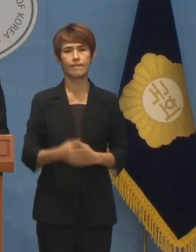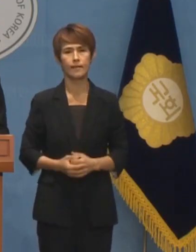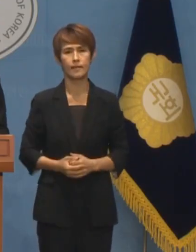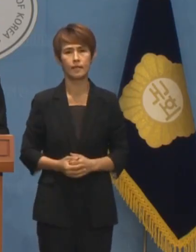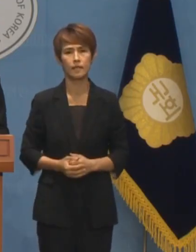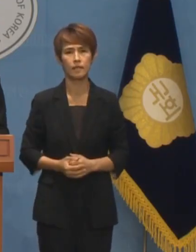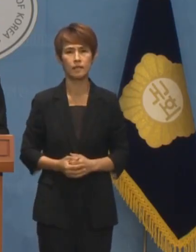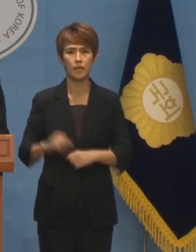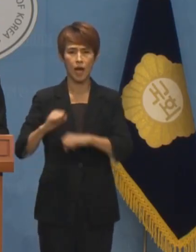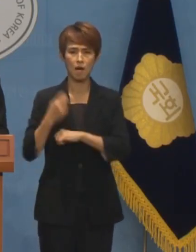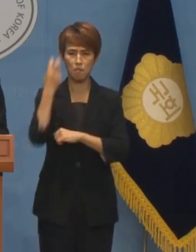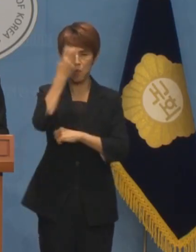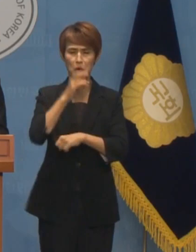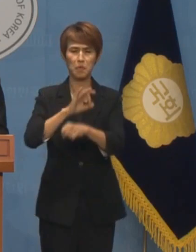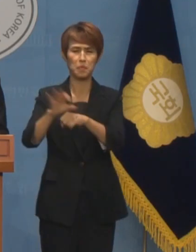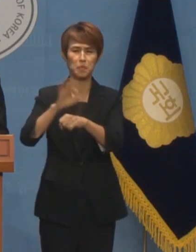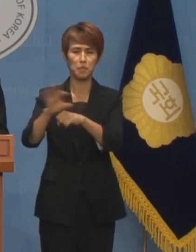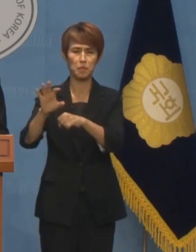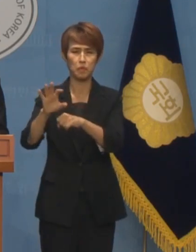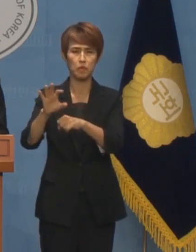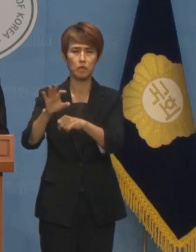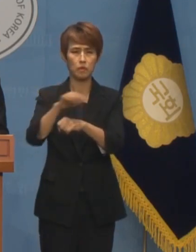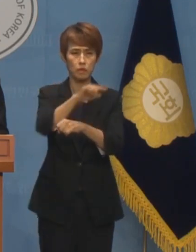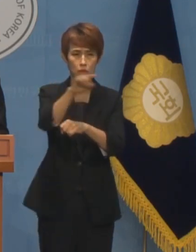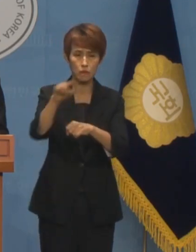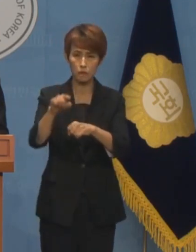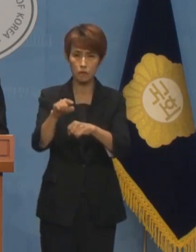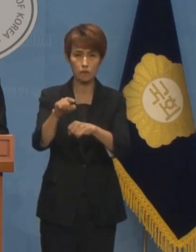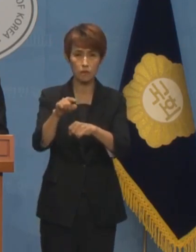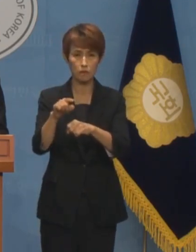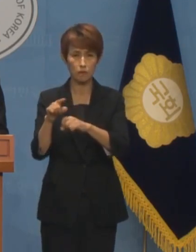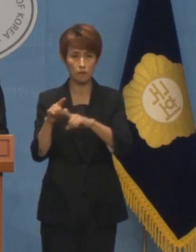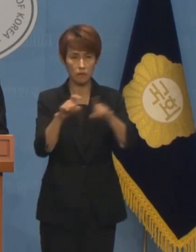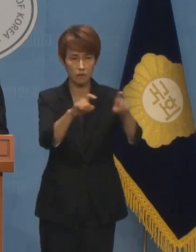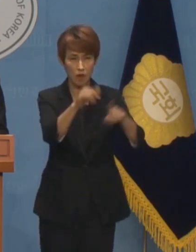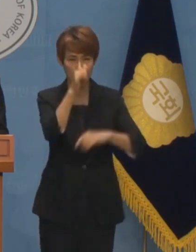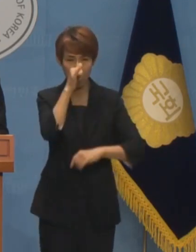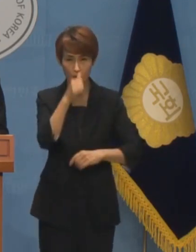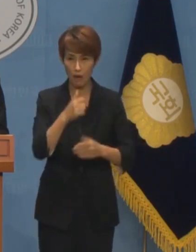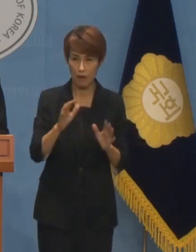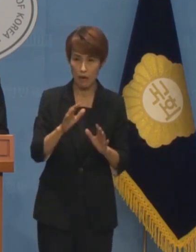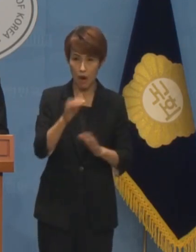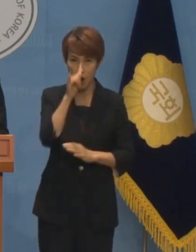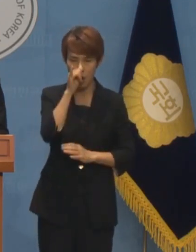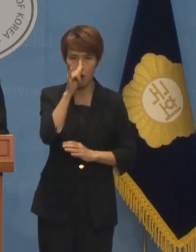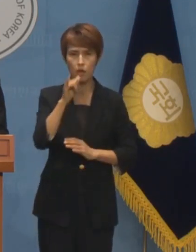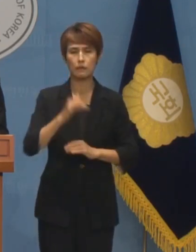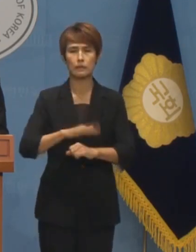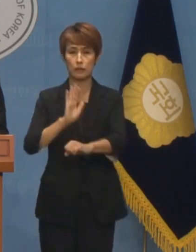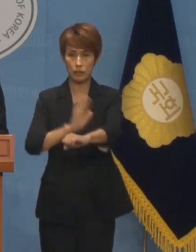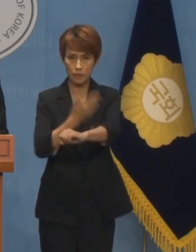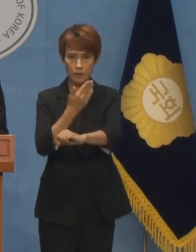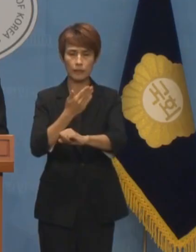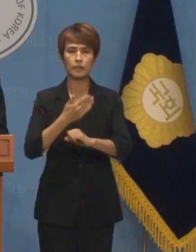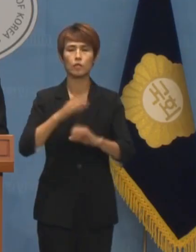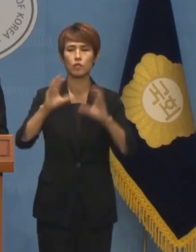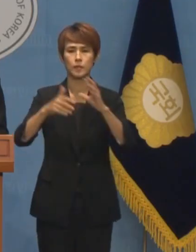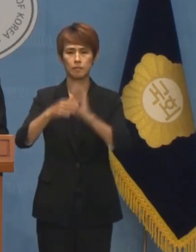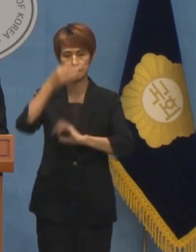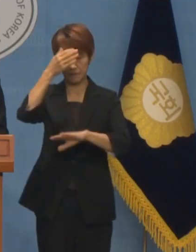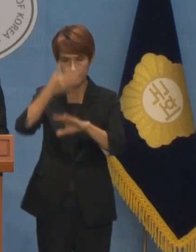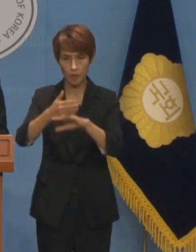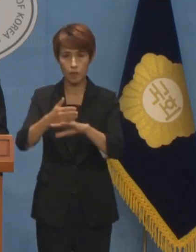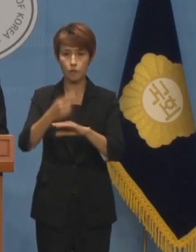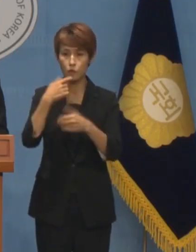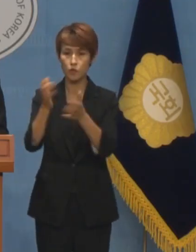그렇게 안보에 소홀한 보수당 대표 딱지가 두렵다면 지금이라도 본인의 실책을 국민께 사과하고 민주당의